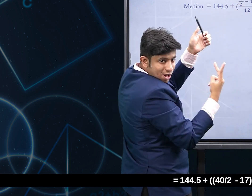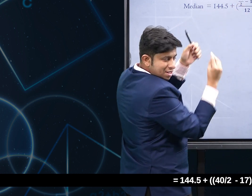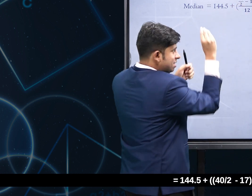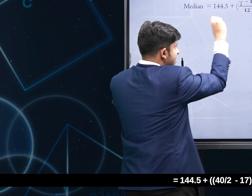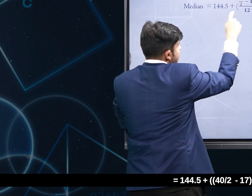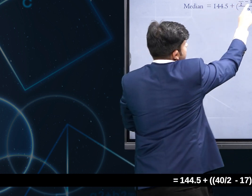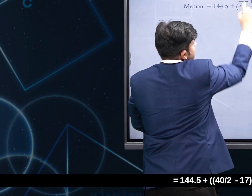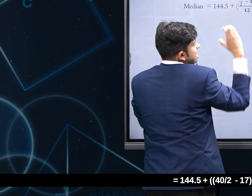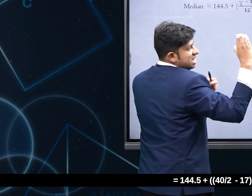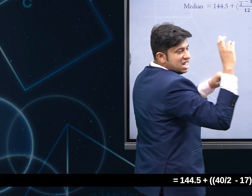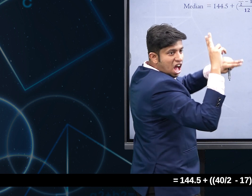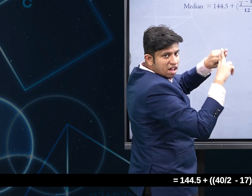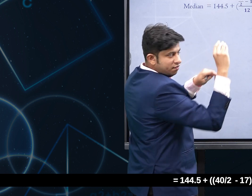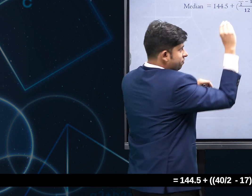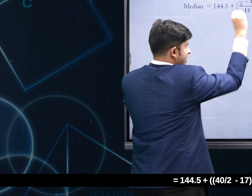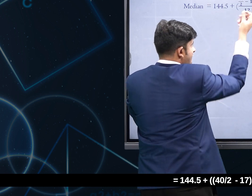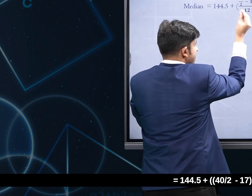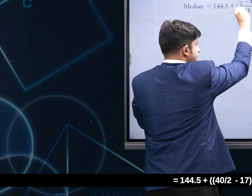(144.5 ప్లస్ 40/2 మైనస్